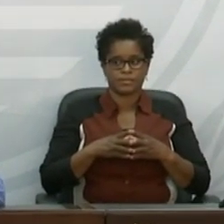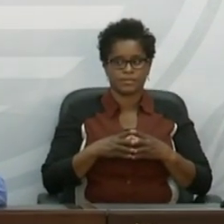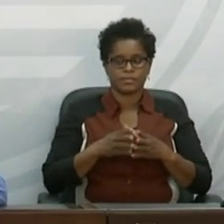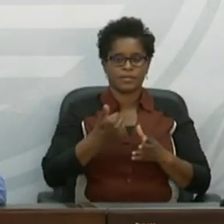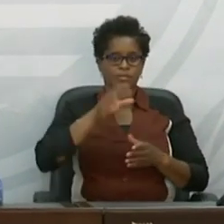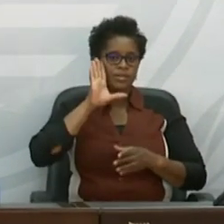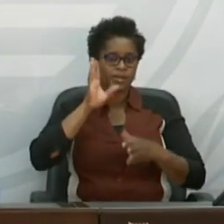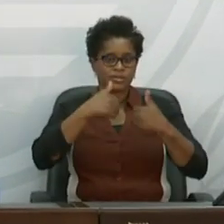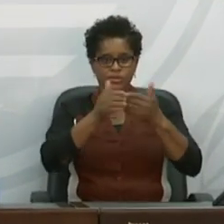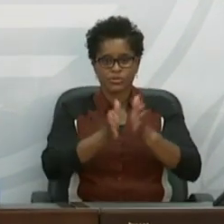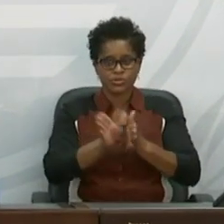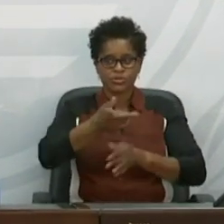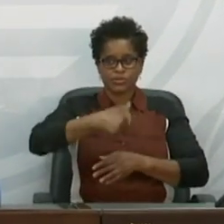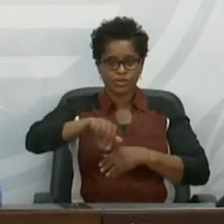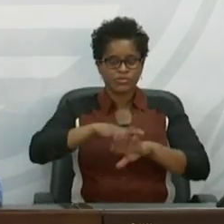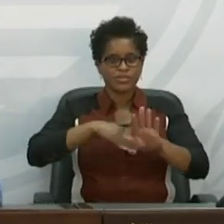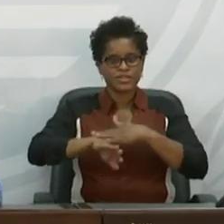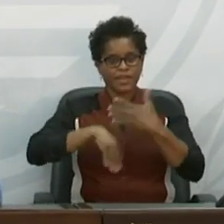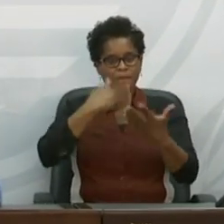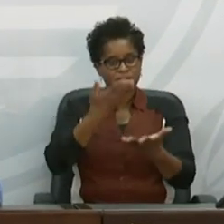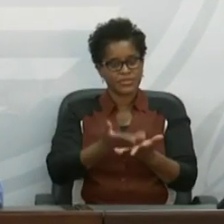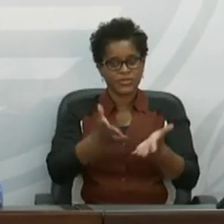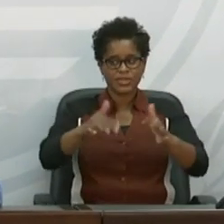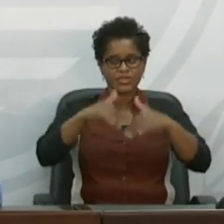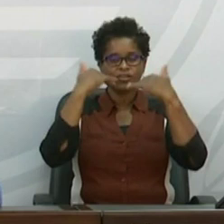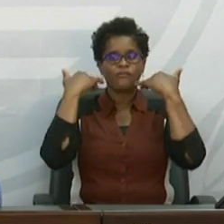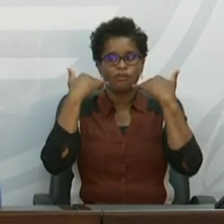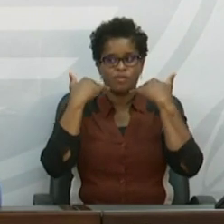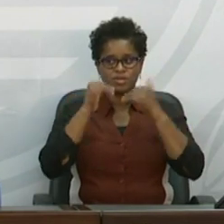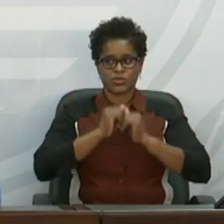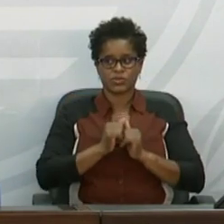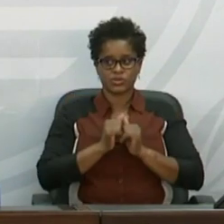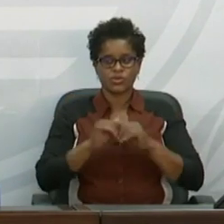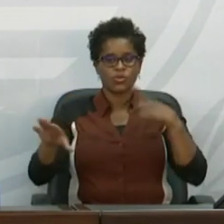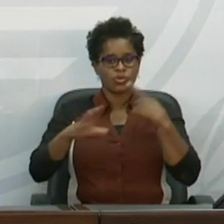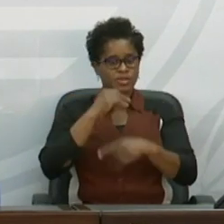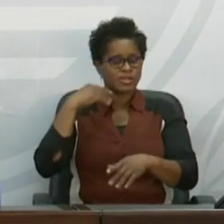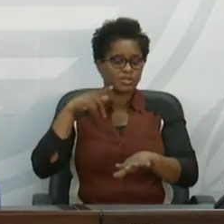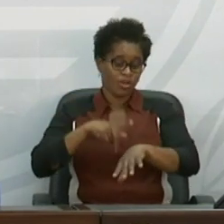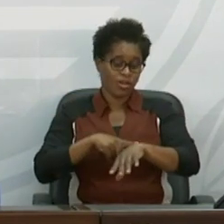Boa tarde a todos. Vamos fazer então a apresentação da informação recebida